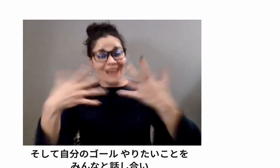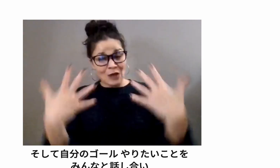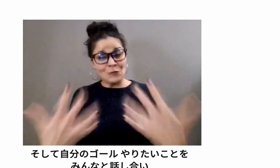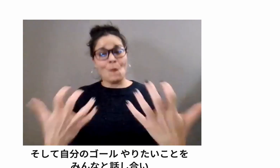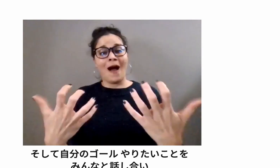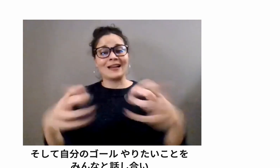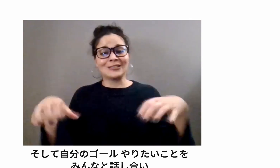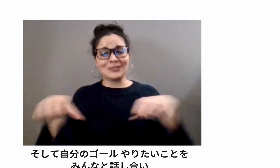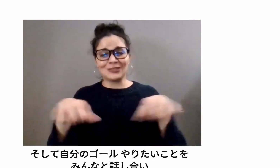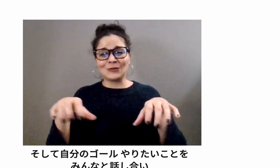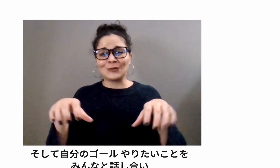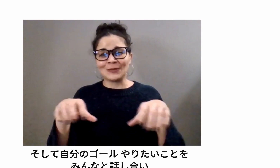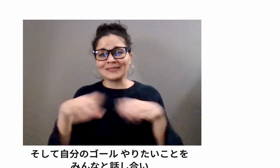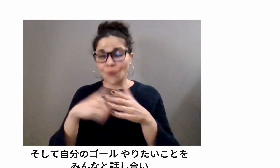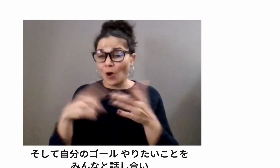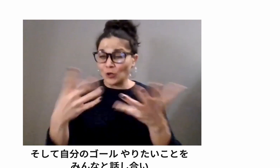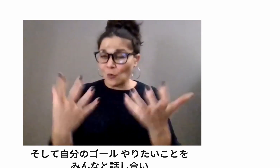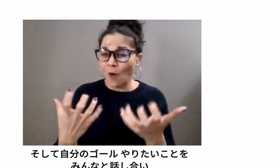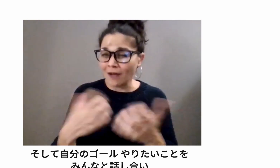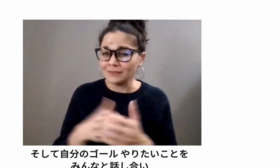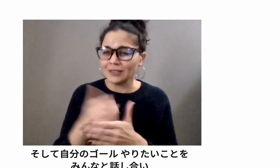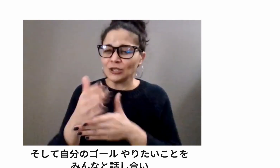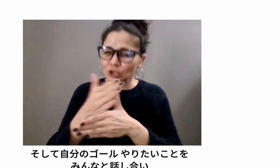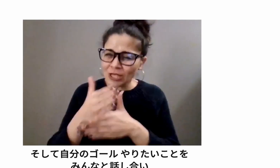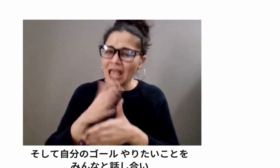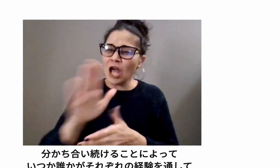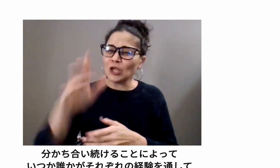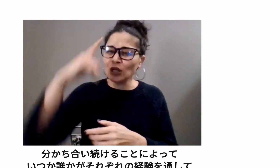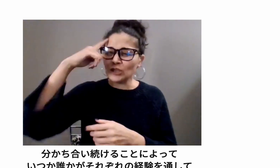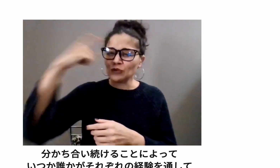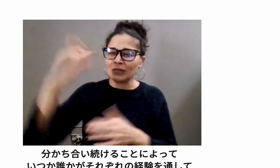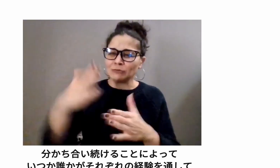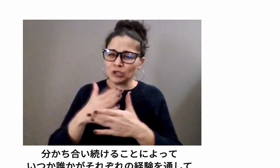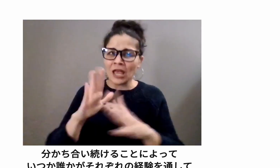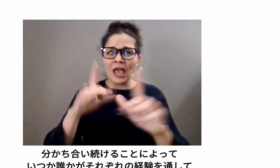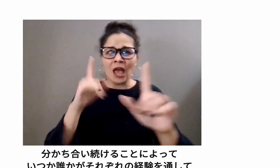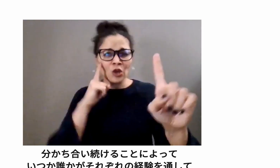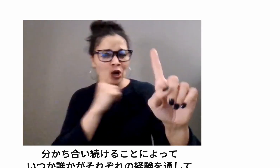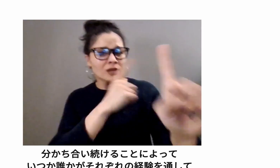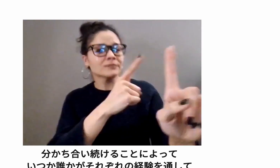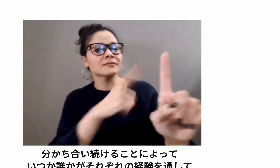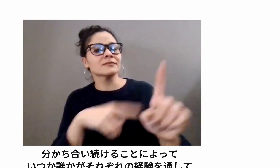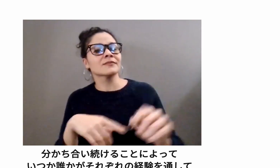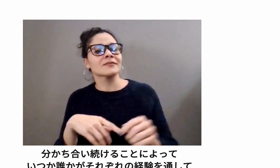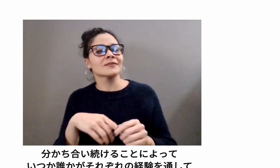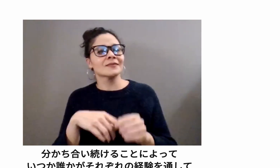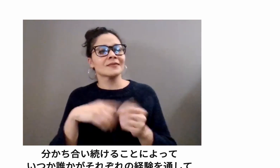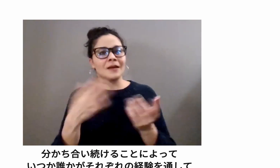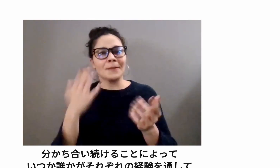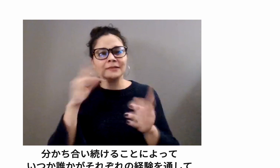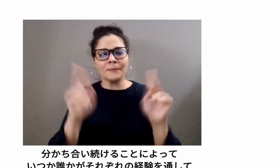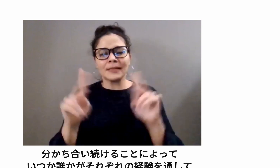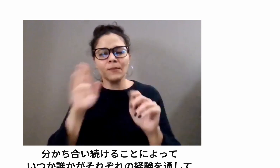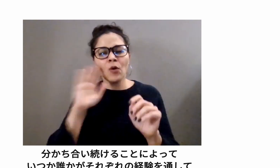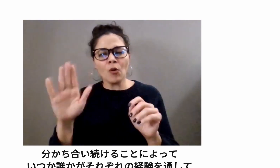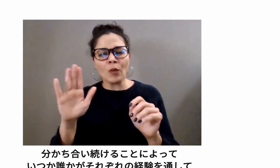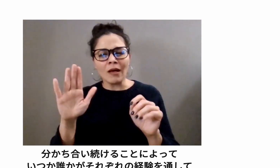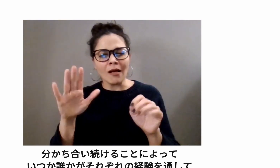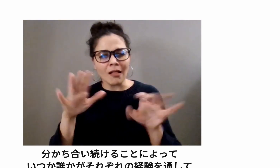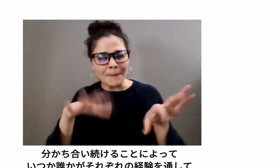ゴール、やりたいことっていうのをみんなと話し合い続ける、みんなと分かち合い続ける、自分の夢やゴール、そういうものを話し続けることによって、い